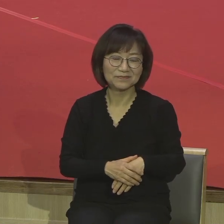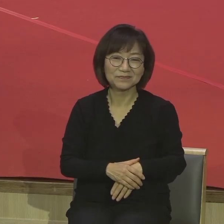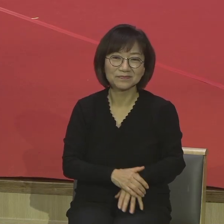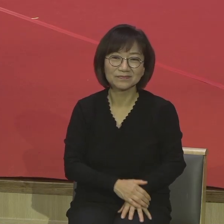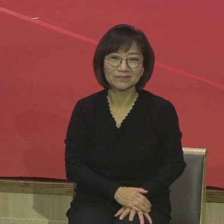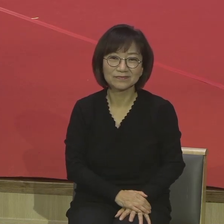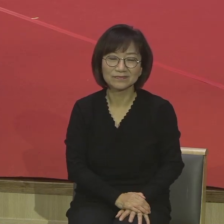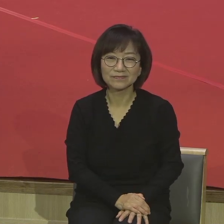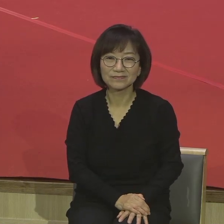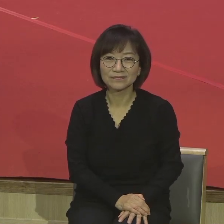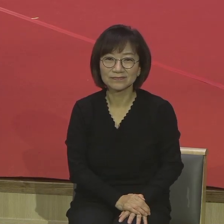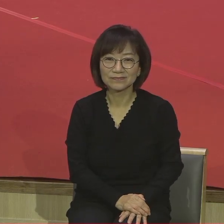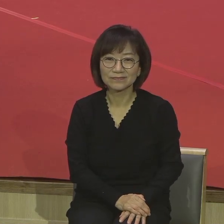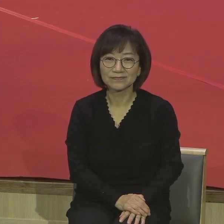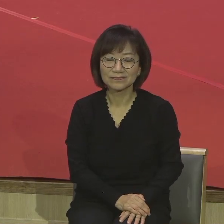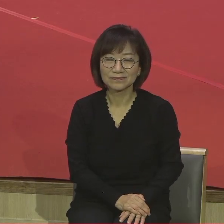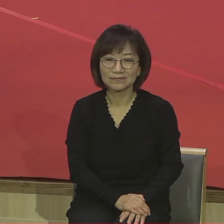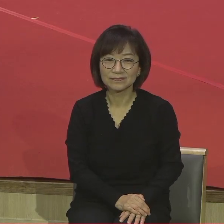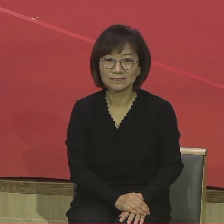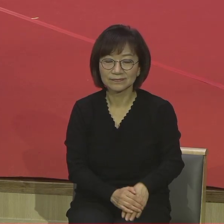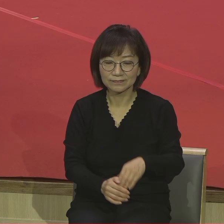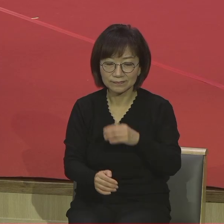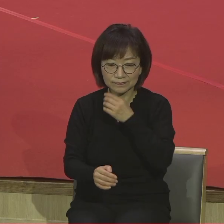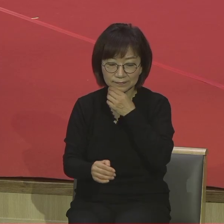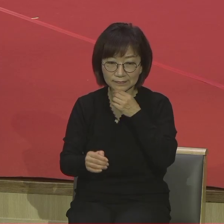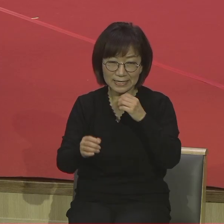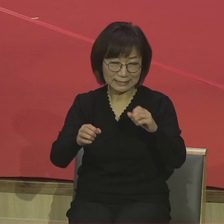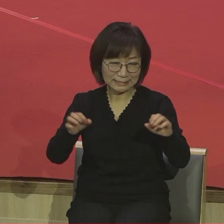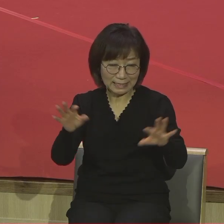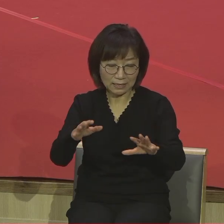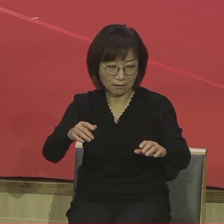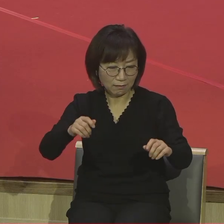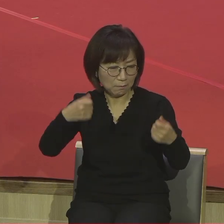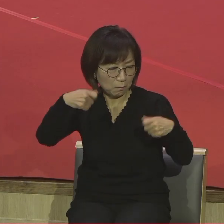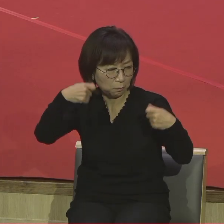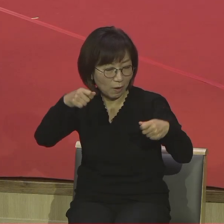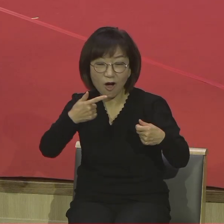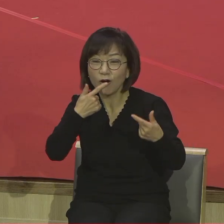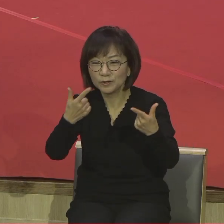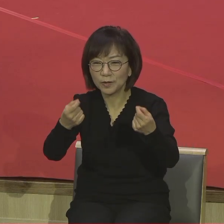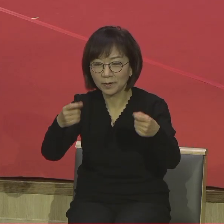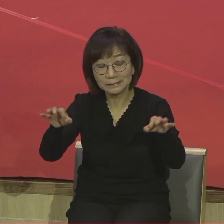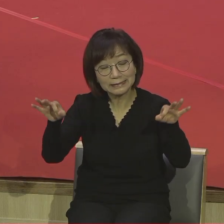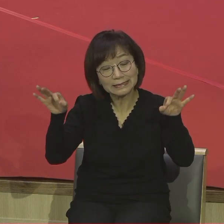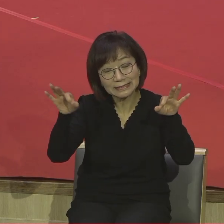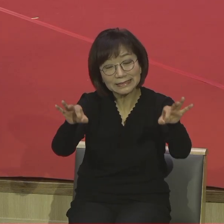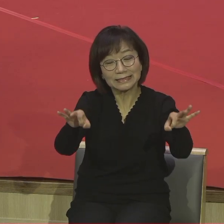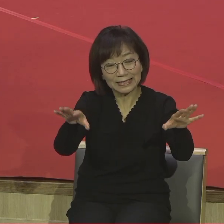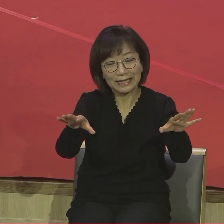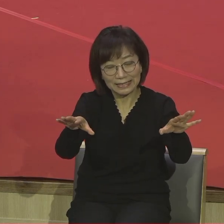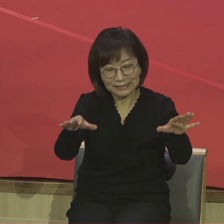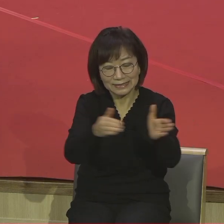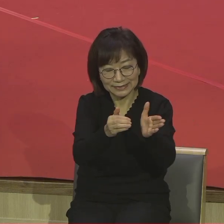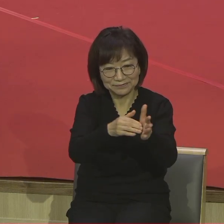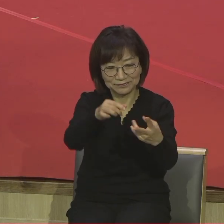것이. 그러니까 단편적 어떤 쇼의 성격을 그렇게 가지고 있다.